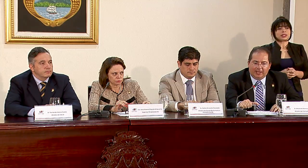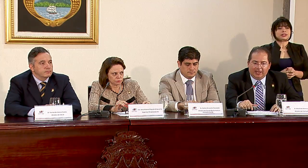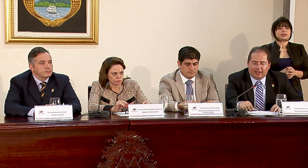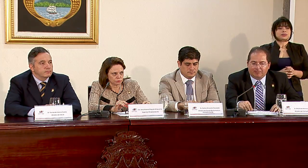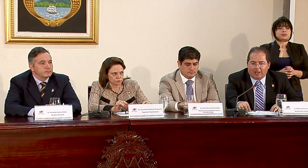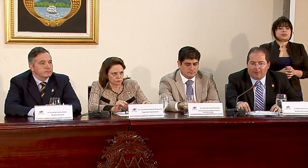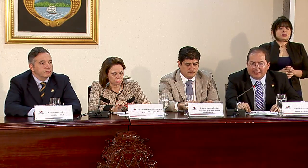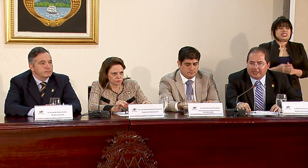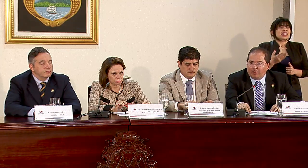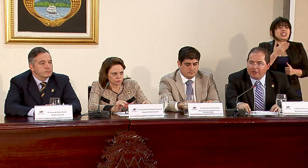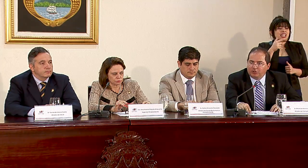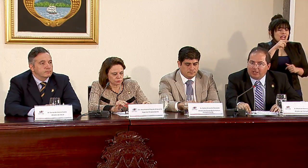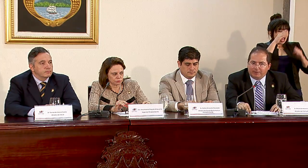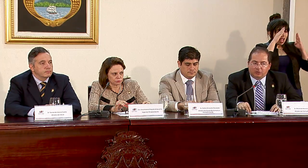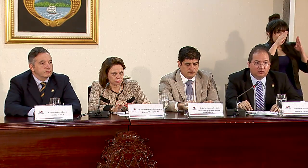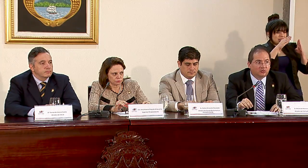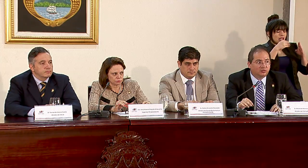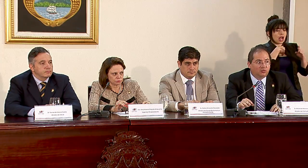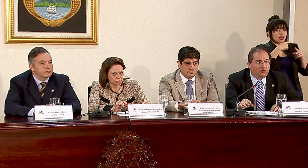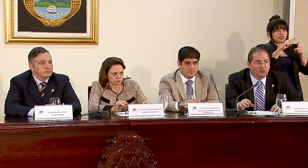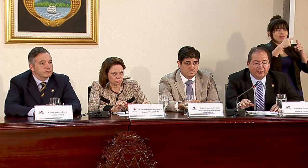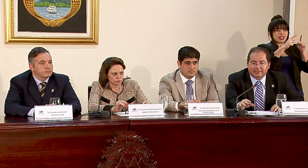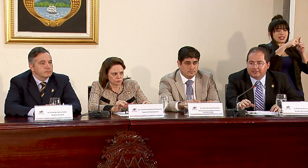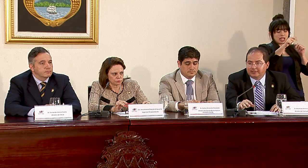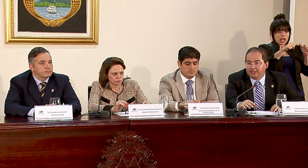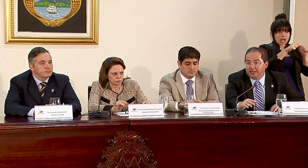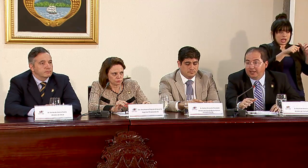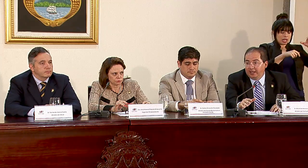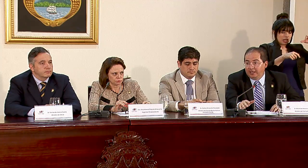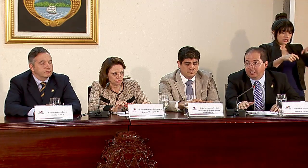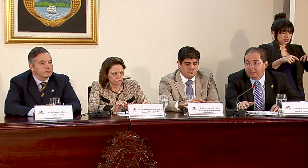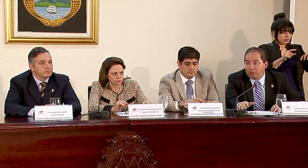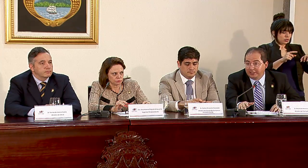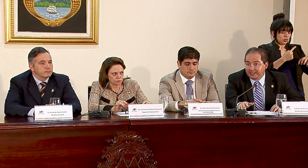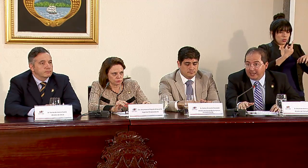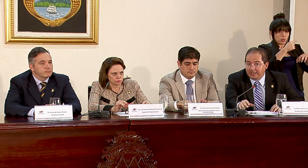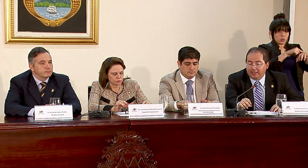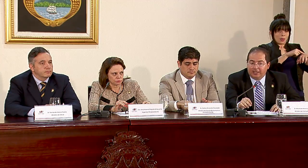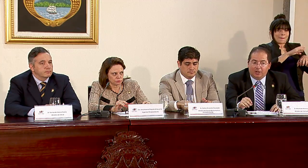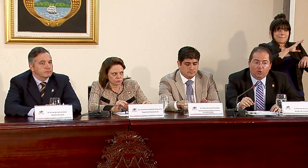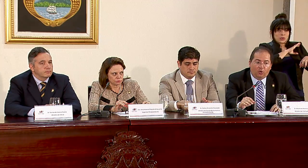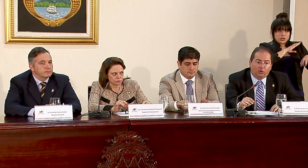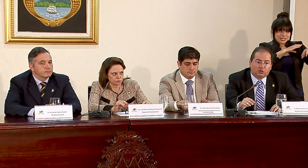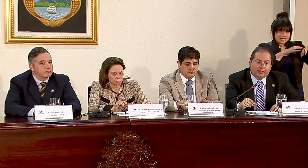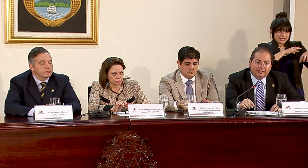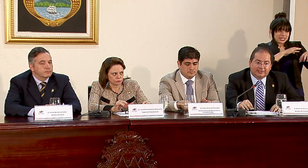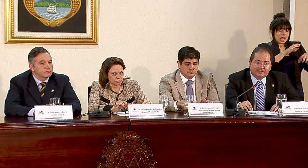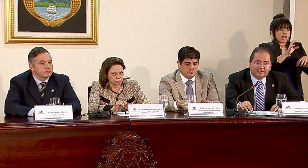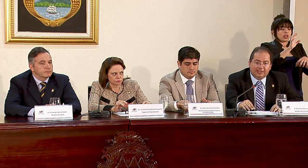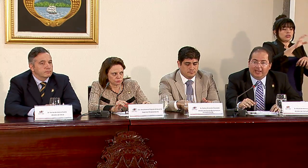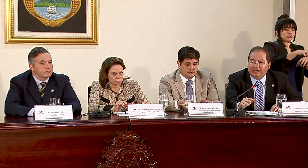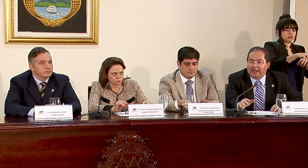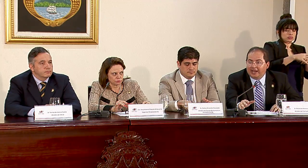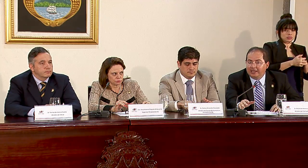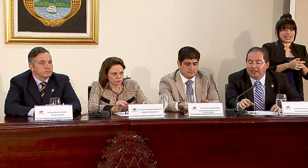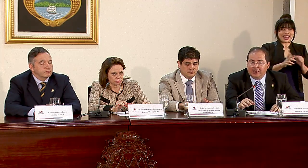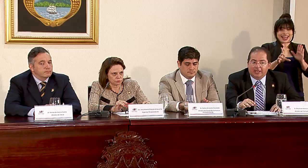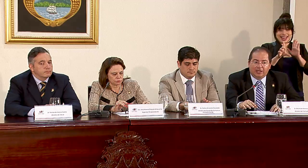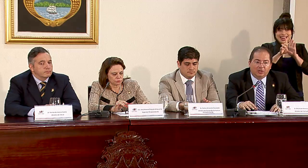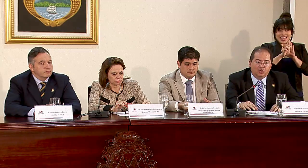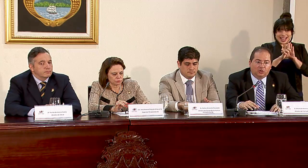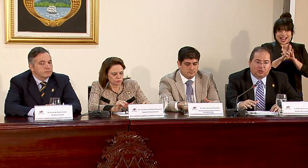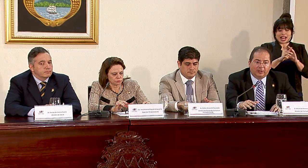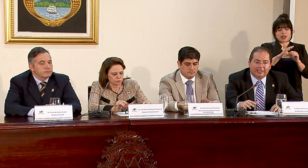que abarca varios ámbitos, uno es el policial, otro es el legal